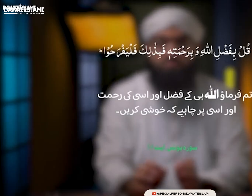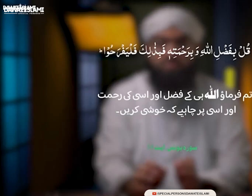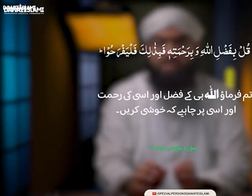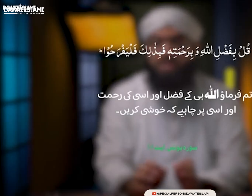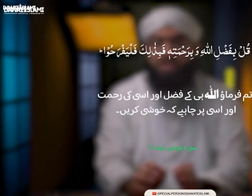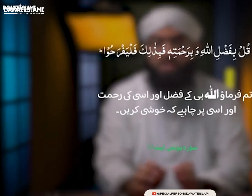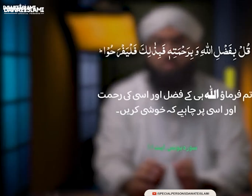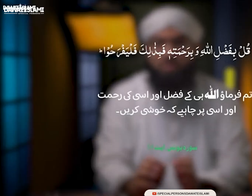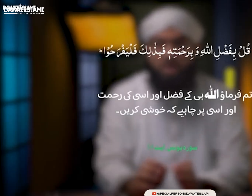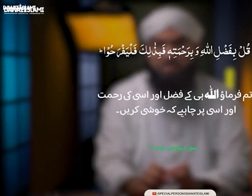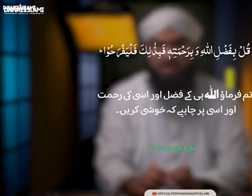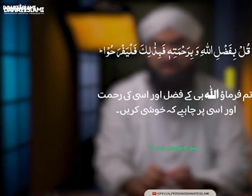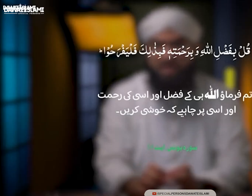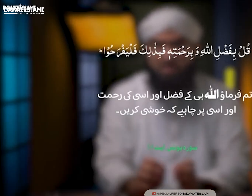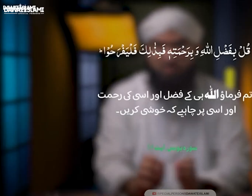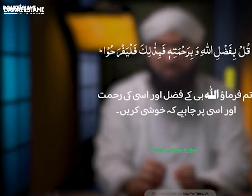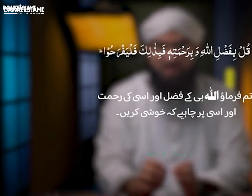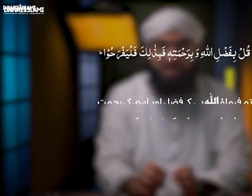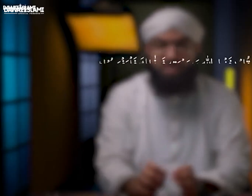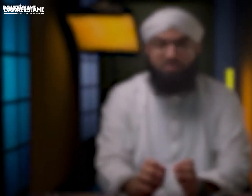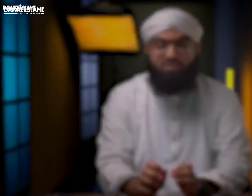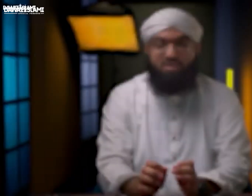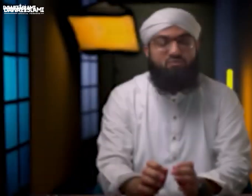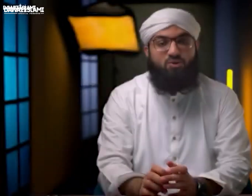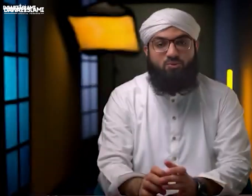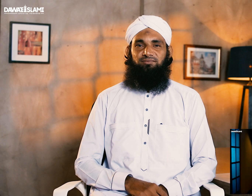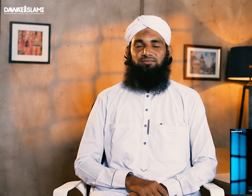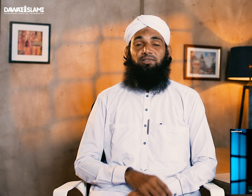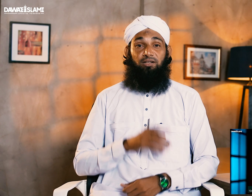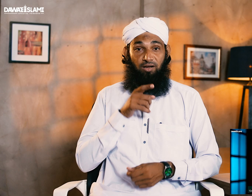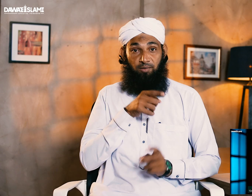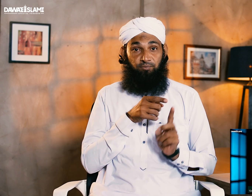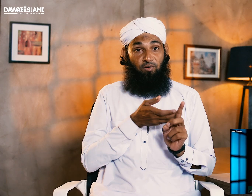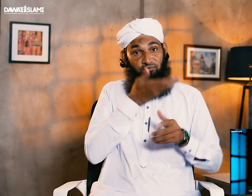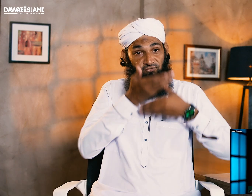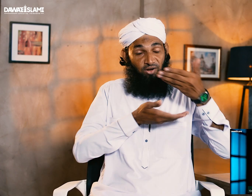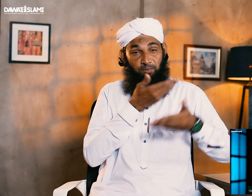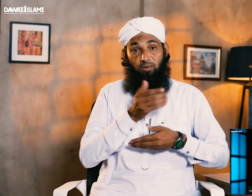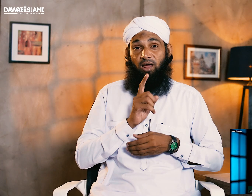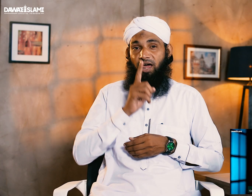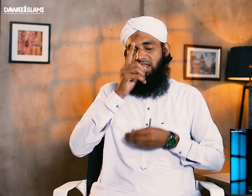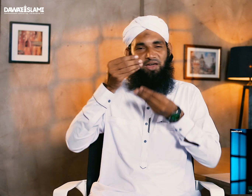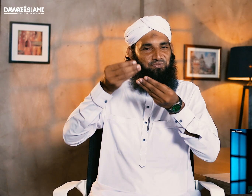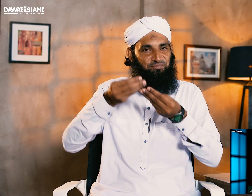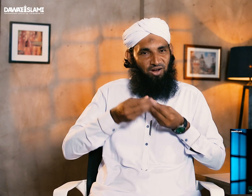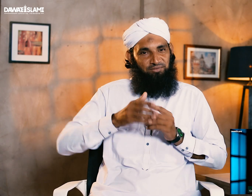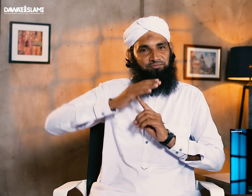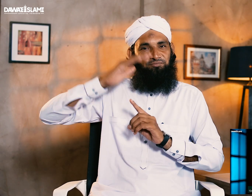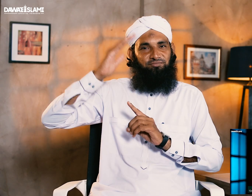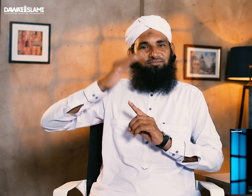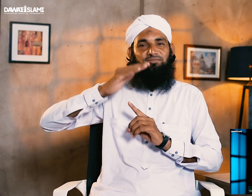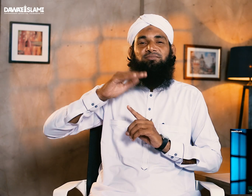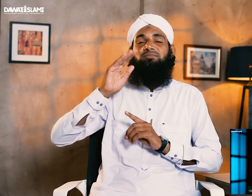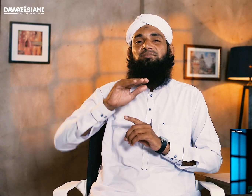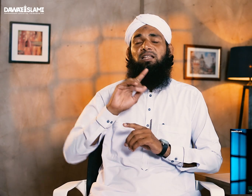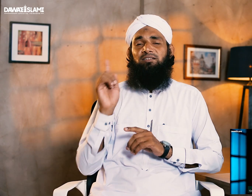قُلْ بِفَضْلِ اللَّهِ وَبِرَحْمَتِهِ فَبِذَلِكَ فَلْيَفْرَحُوا، تم فرماؤ اللہ ہی کے فضل اور اسی کی